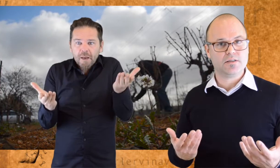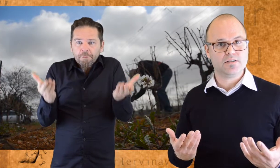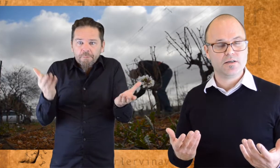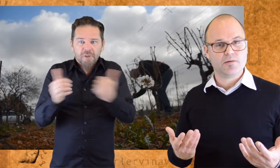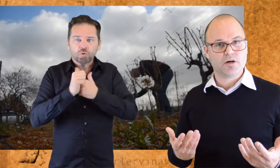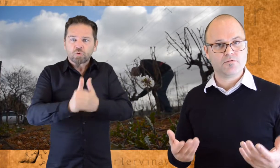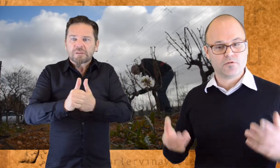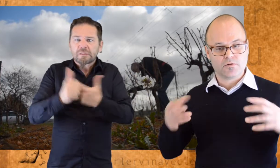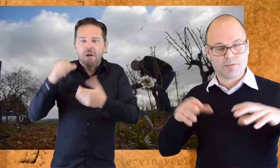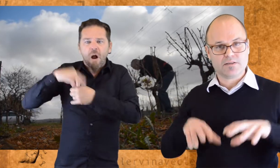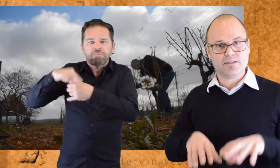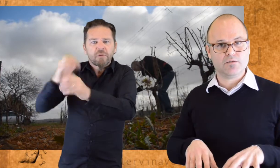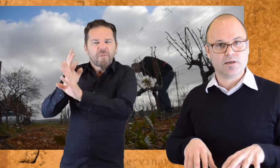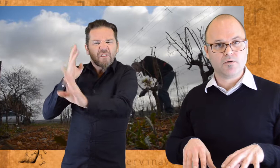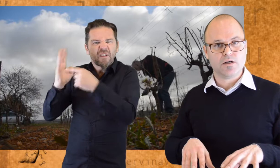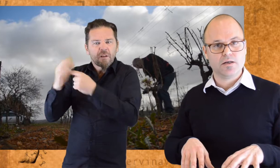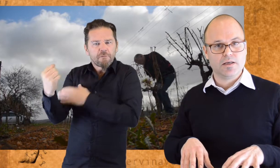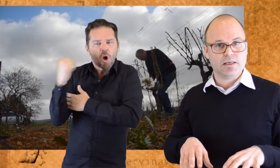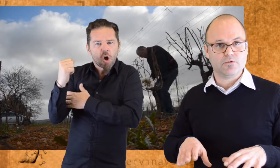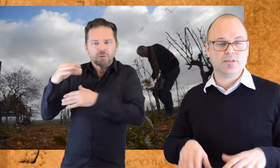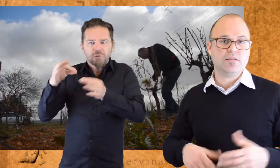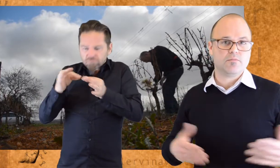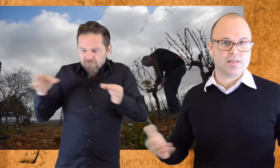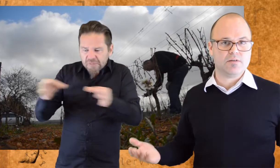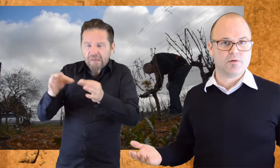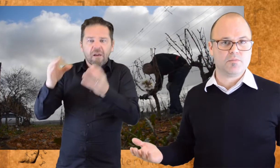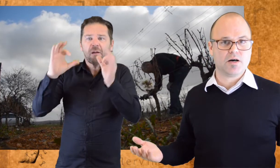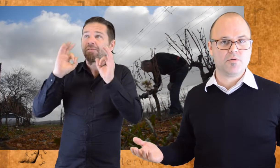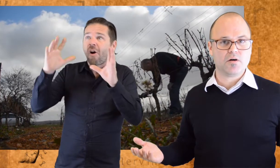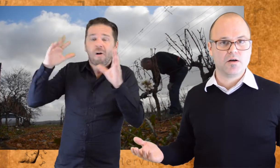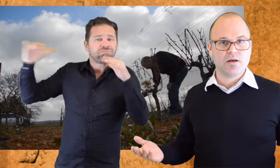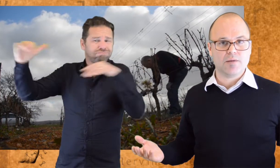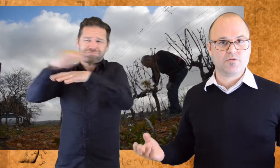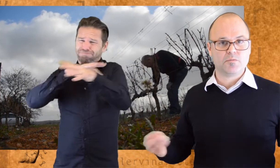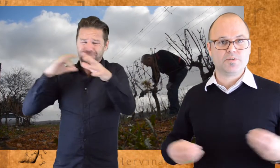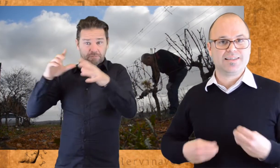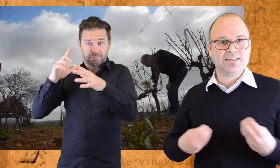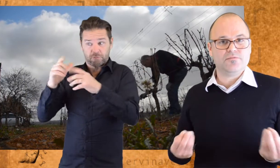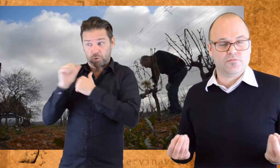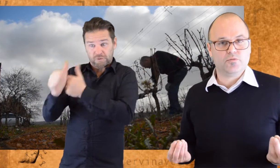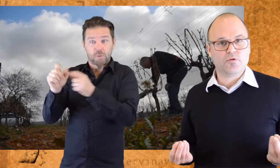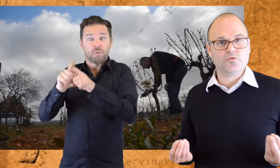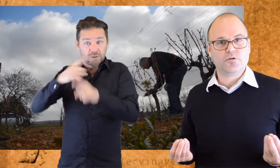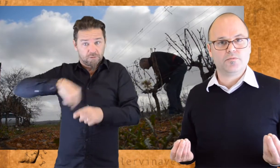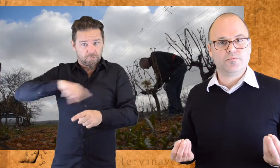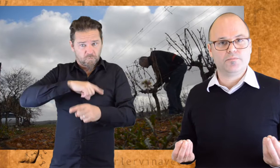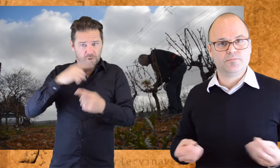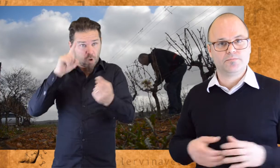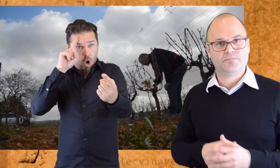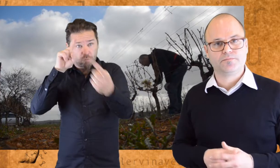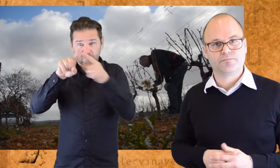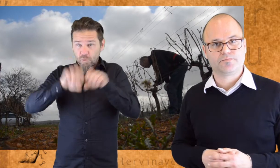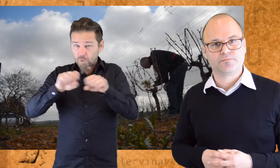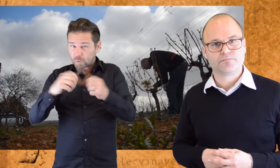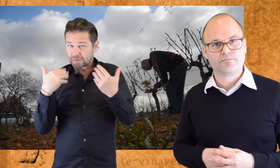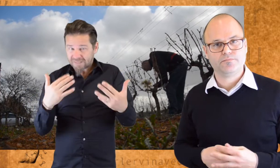de la vigne, par rapport aux capacités de terroir, et aussi, bien évidemment, par rapport à mes objectifs de production.